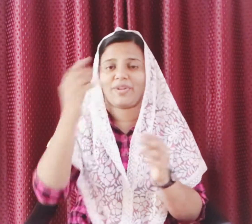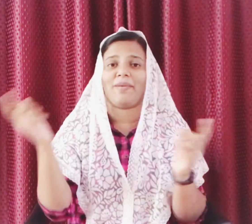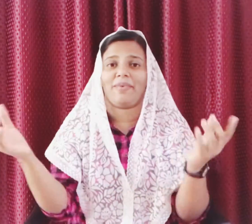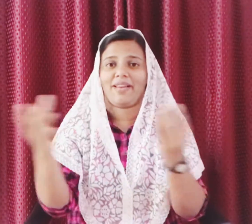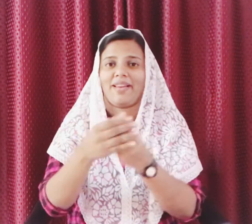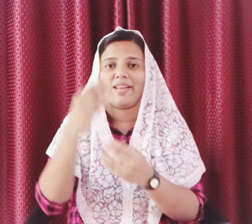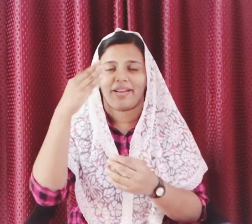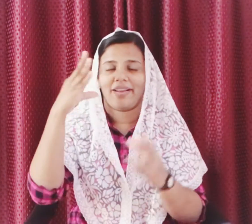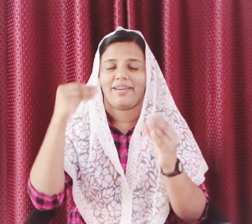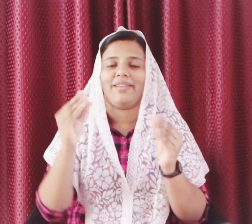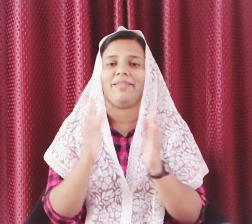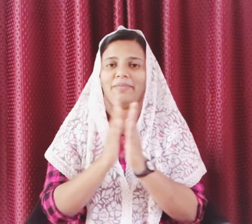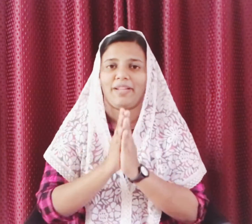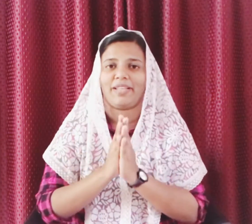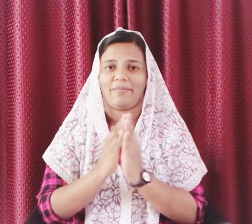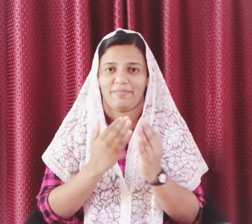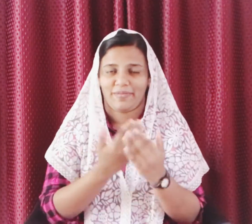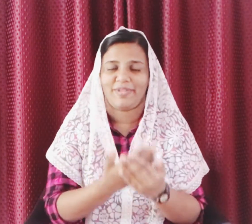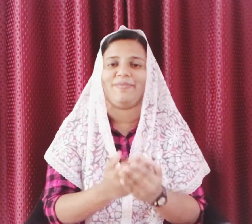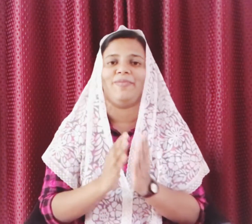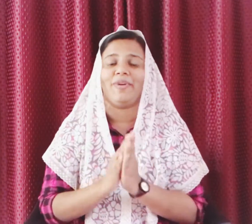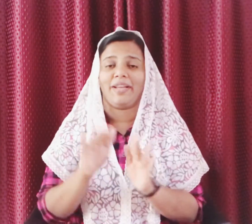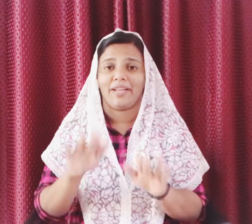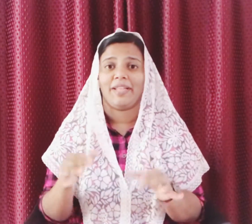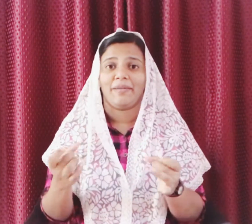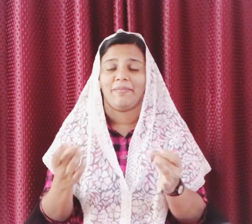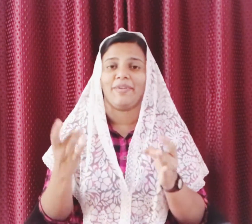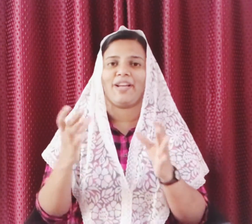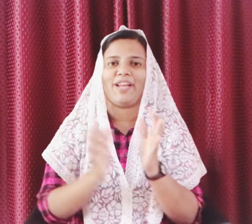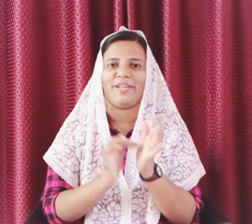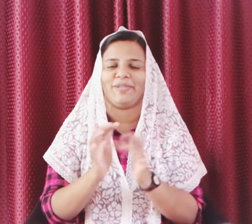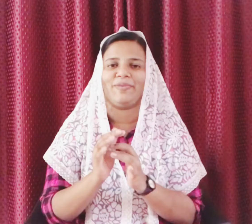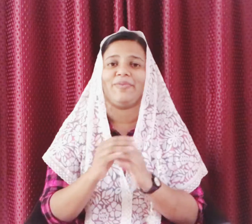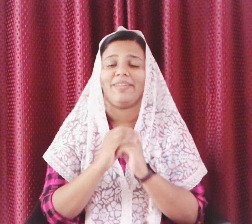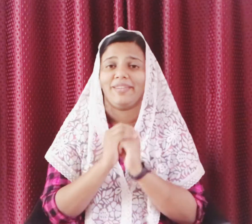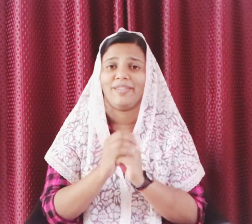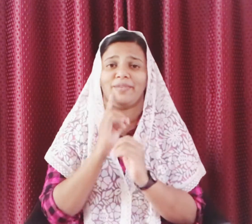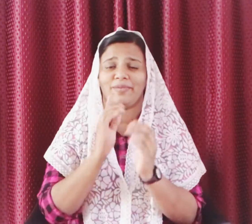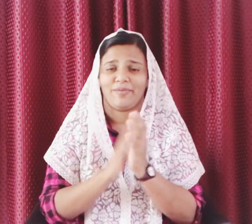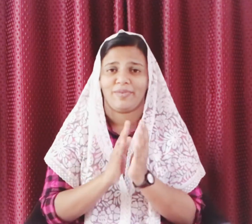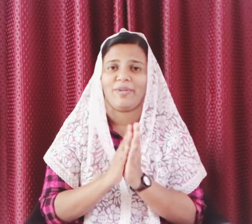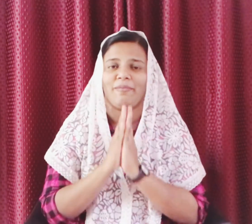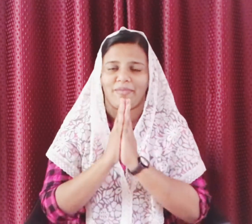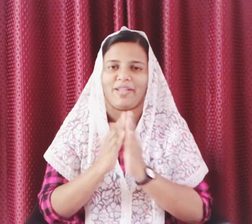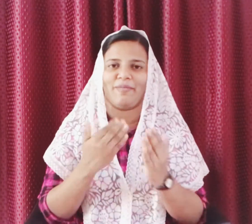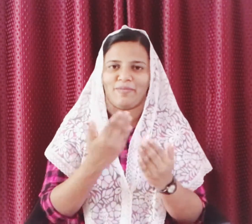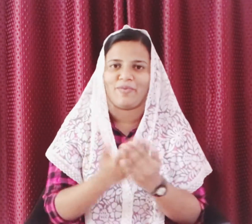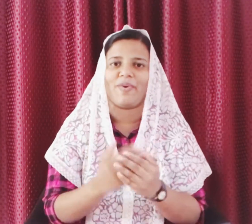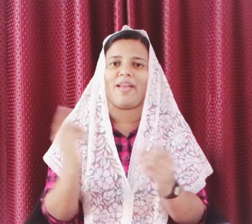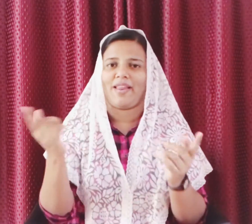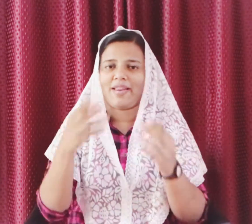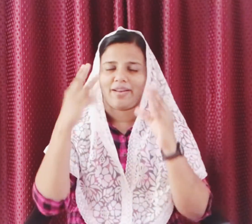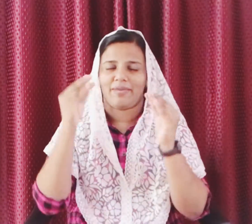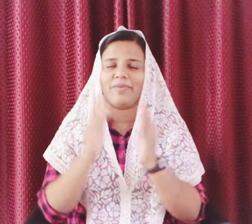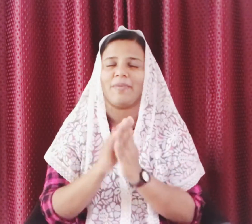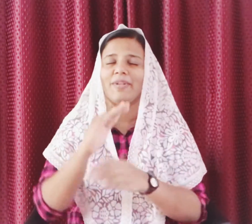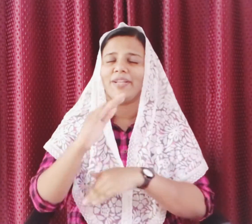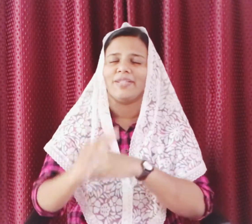കണ്ണുകളും അടച്ചാട്ട് നമ്മൾ ഒരുമിച്ച് പ്രാർത്ഥിക്കാൻ പോവുക. ഈ പ്രഭാതത്തിൽ കർത്താവിനെ നമ്മൾ ആരാധിച്ച് സ്തുതിച്ച് പ്രാർത്ഥിക്കാൻ പോവുക. എല്ലാവരുടെയും കണ്ണുകൾ അടച്ചു പിടിച്ച് ഞങ്ങളുടെ